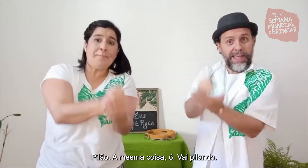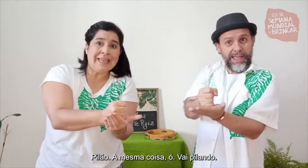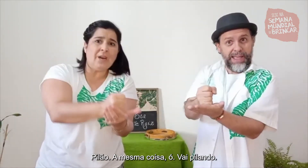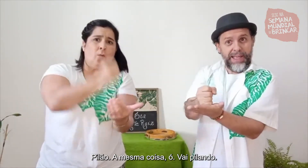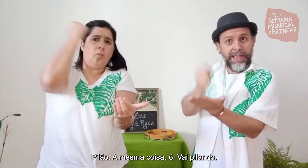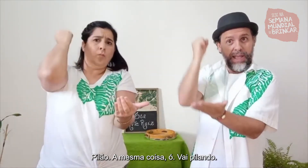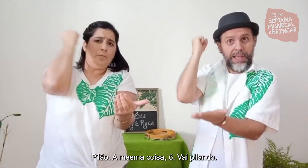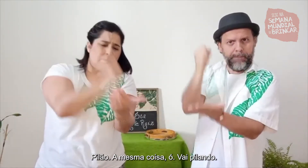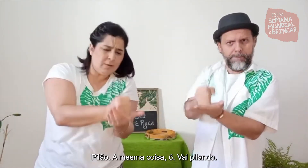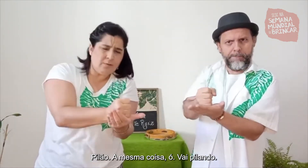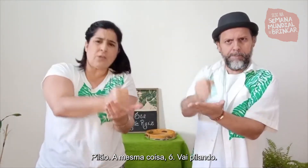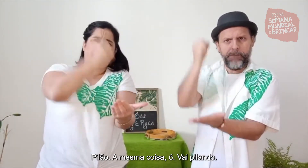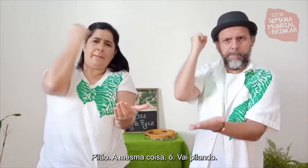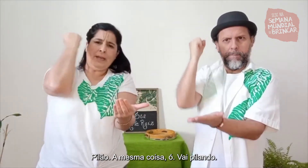Pilão. Mesma coisa, ó, vai pilando.